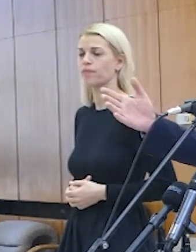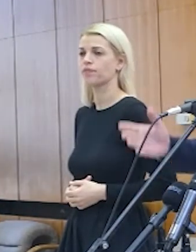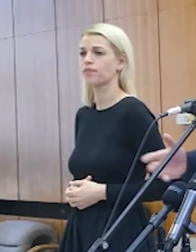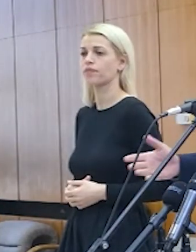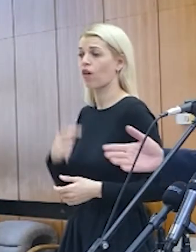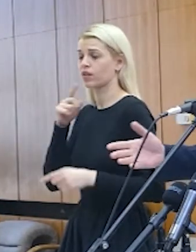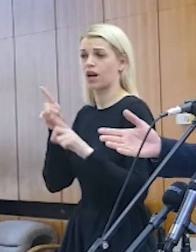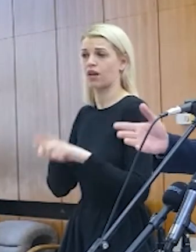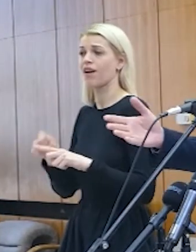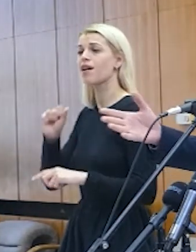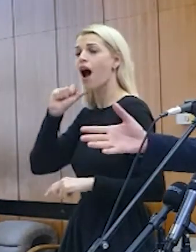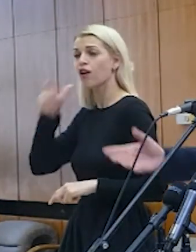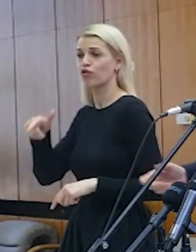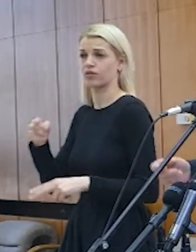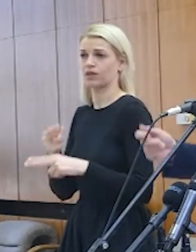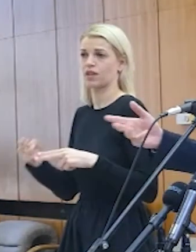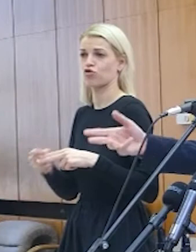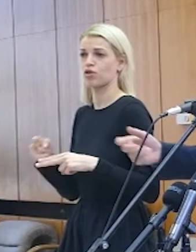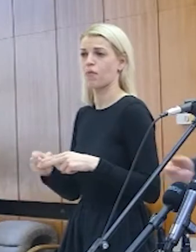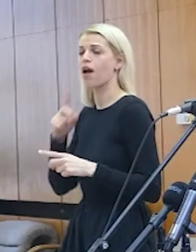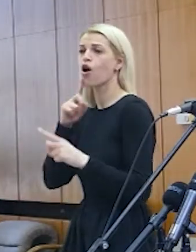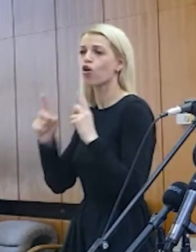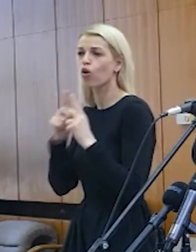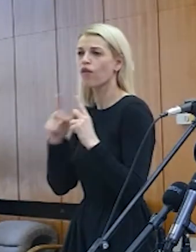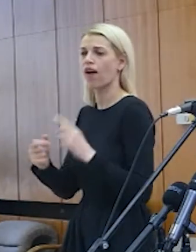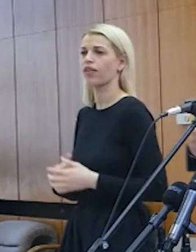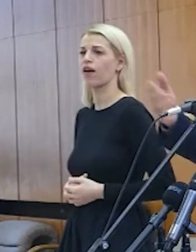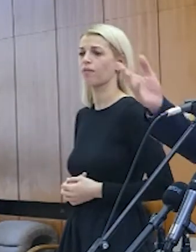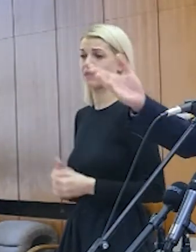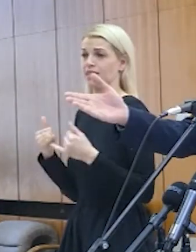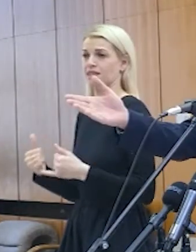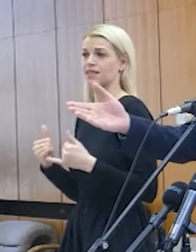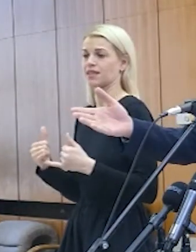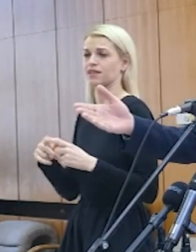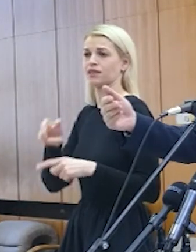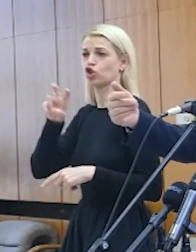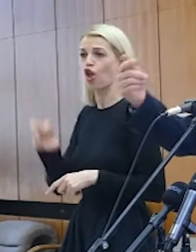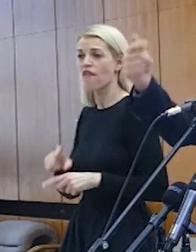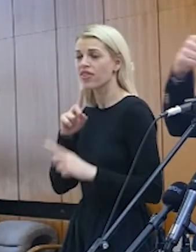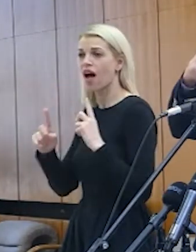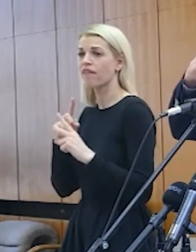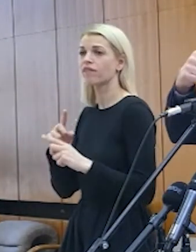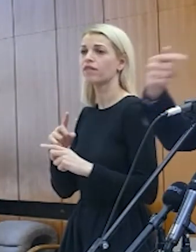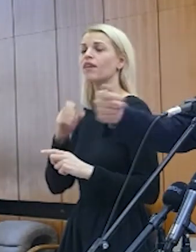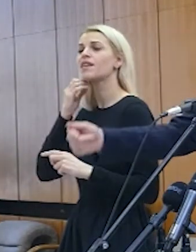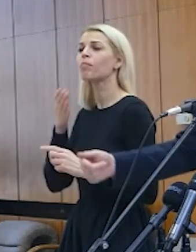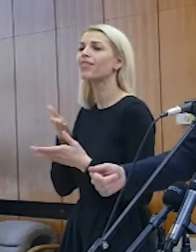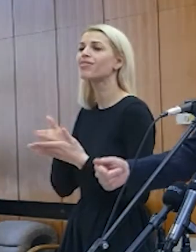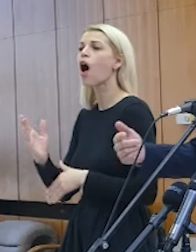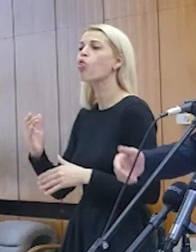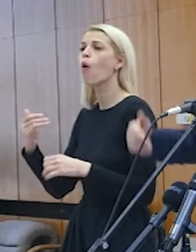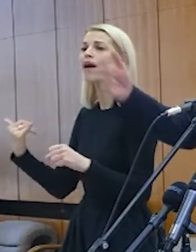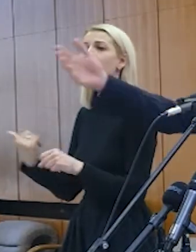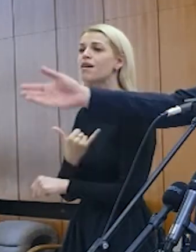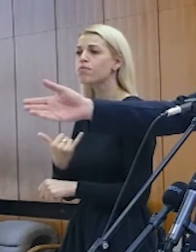vám dokola, to je na dennej báze, čo niečo riešime, nejaké rokovania, teraz aktuálne s tým Slovnaftom, že OK, keby mala vypadnúť, čo je plán